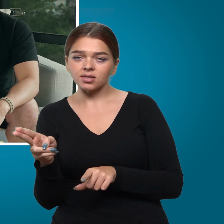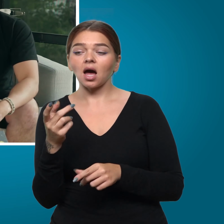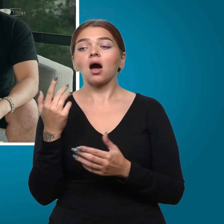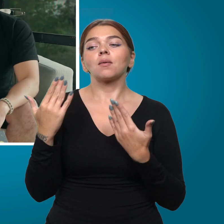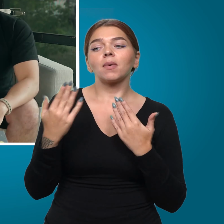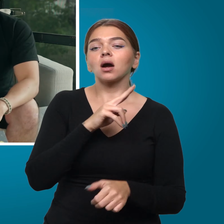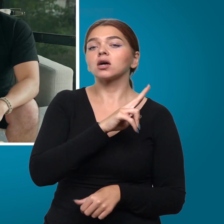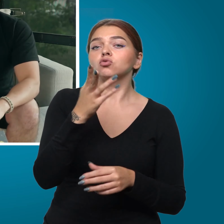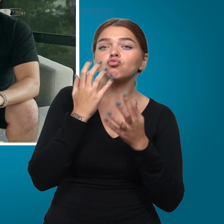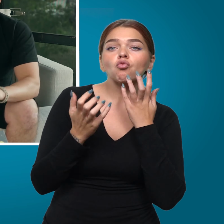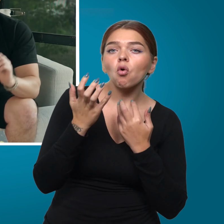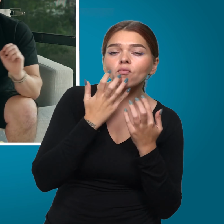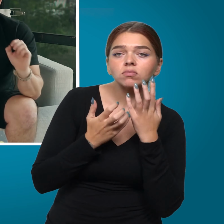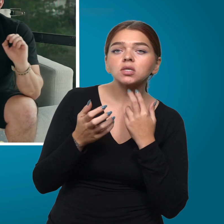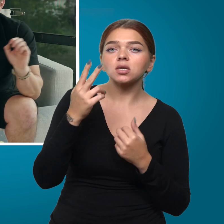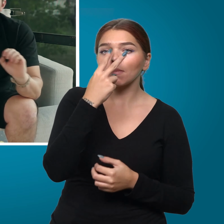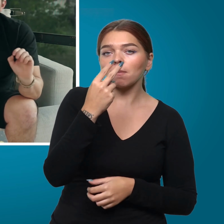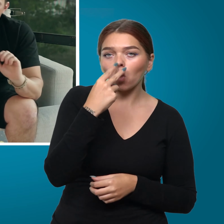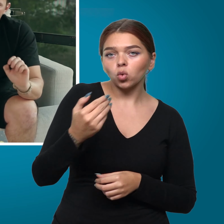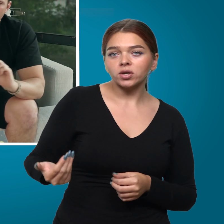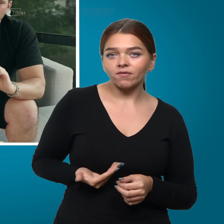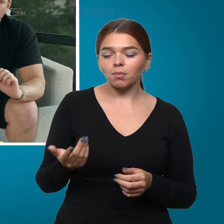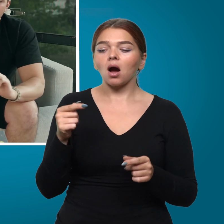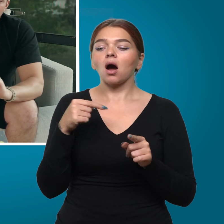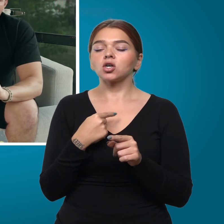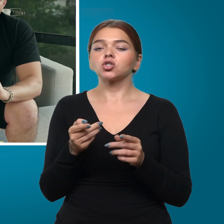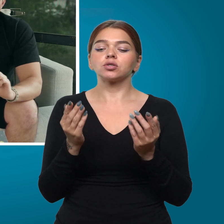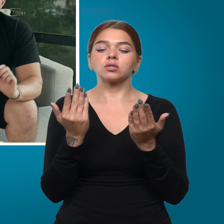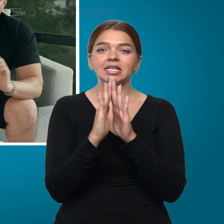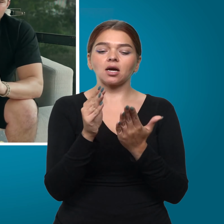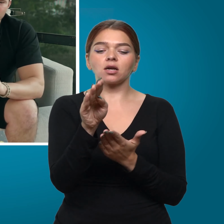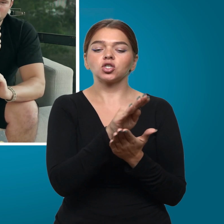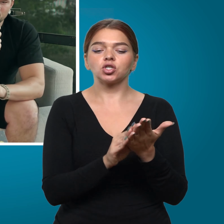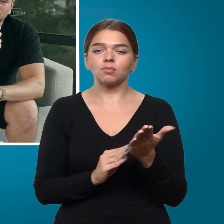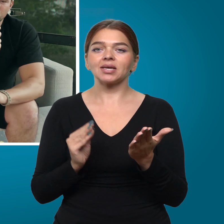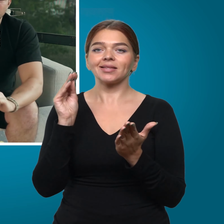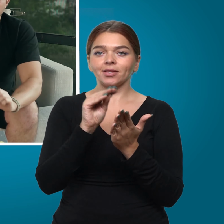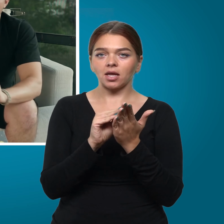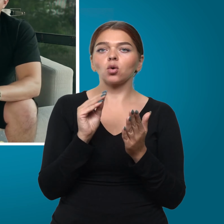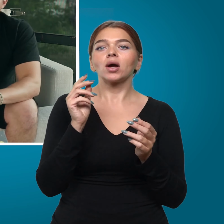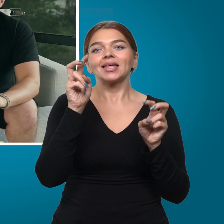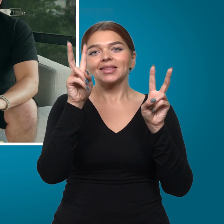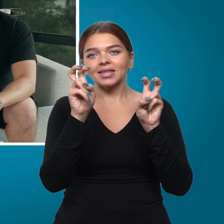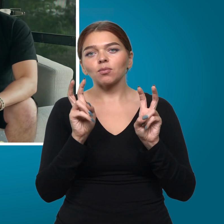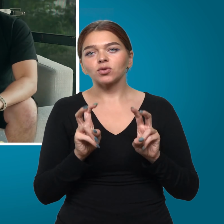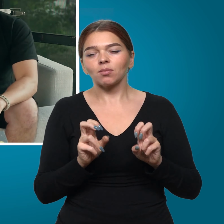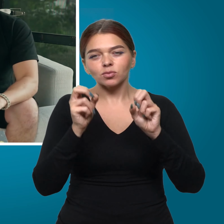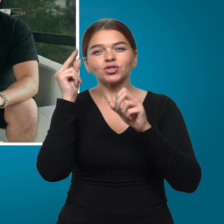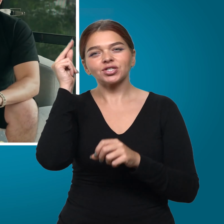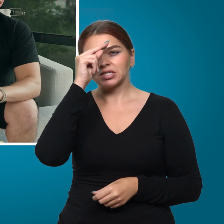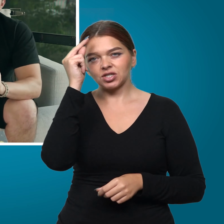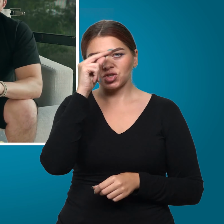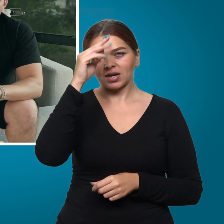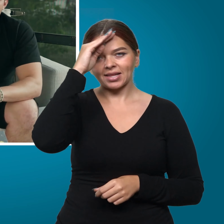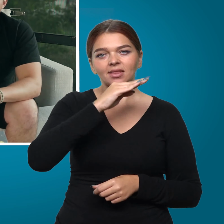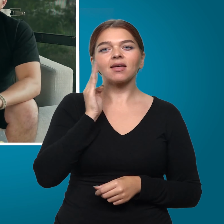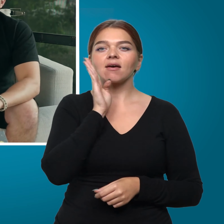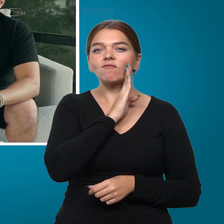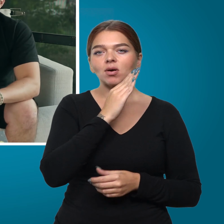gyvenimą. Ir aš rašydamas įdėjau ir tokių specialių kartais temų, žinučių tėvams patiems, kad jie